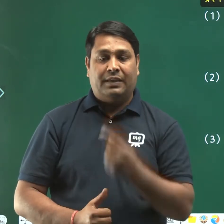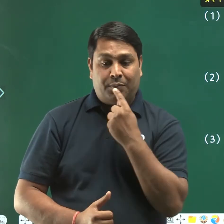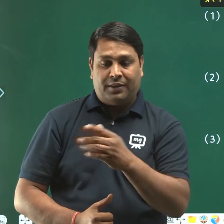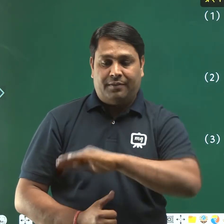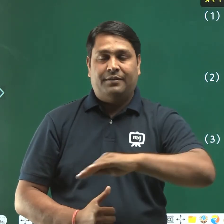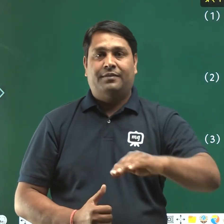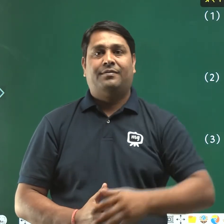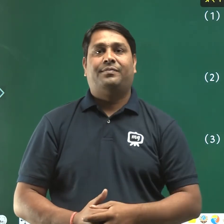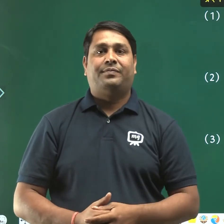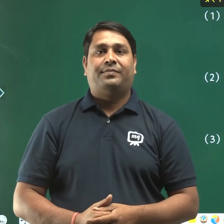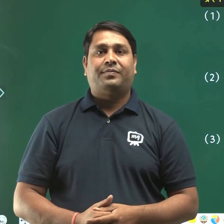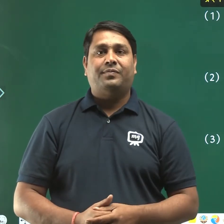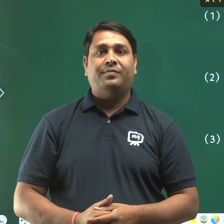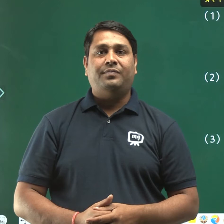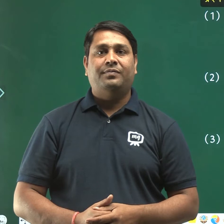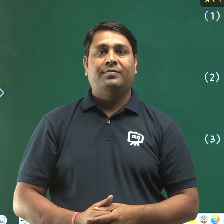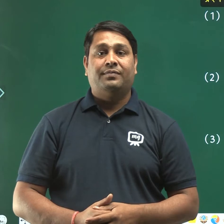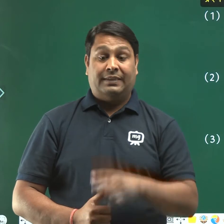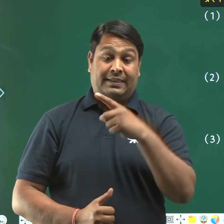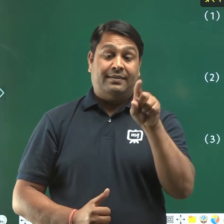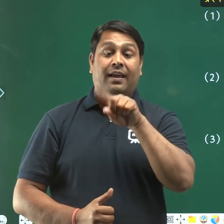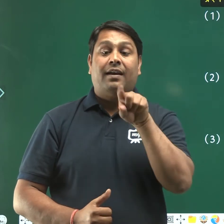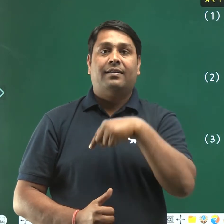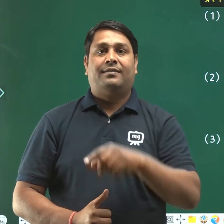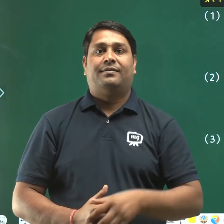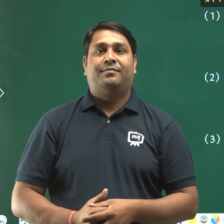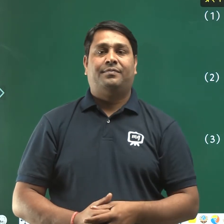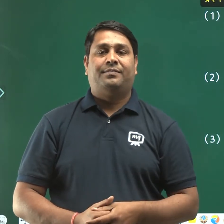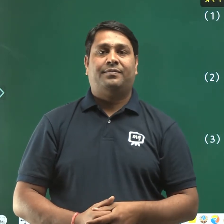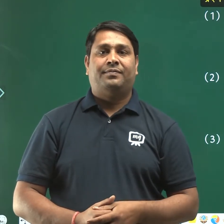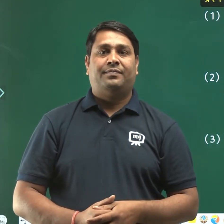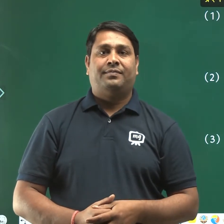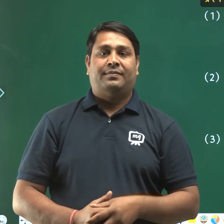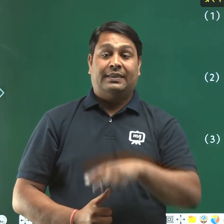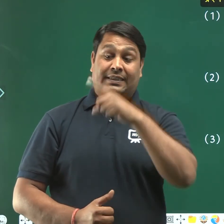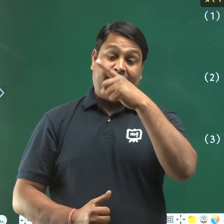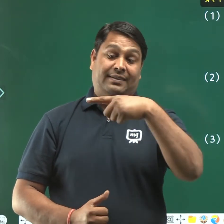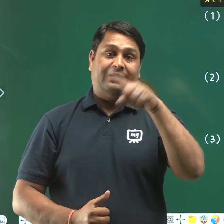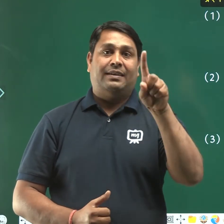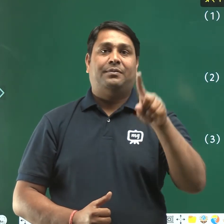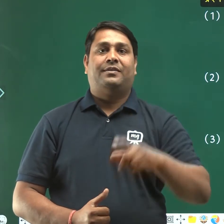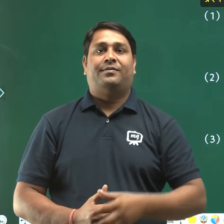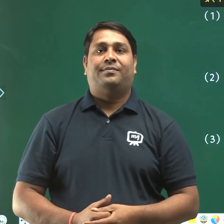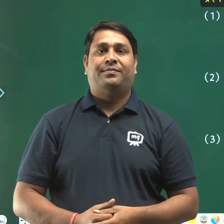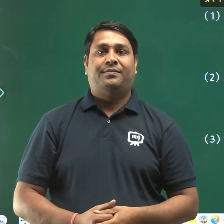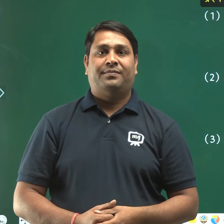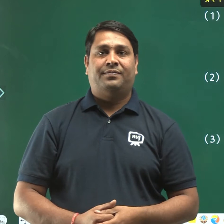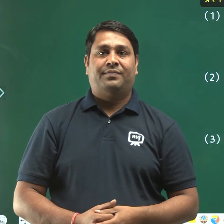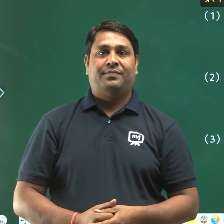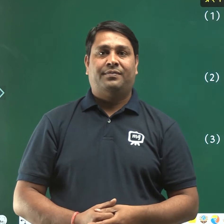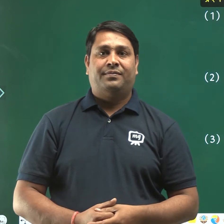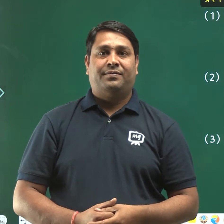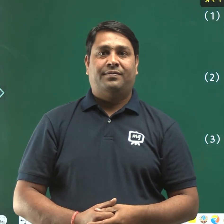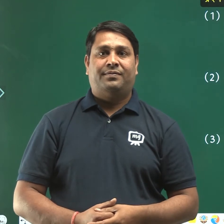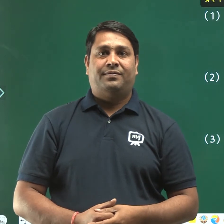बताओ बच्चों सही या गलत? सही पर निशान लगाया हमने।